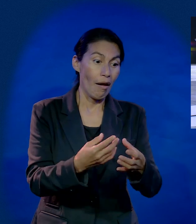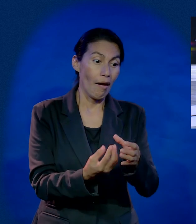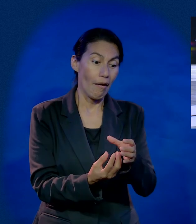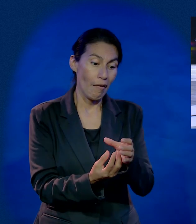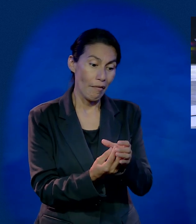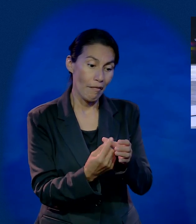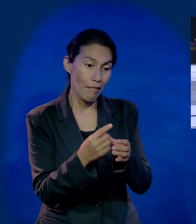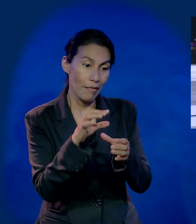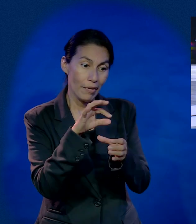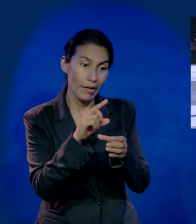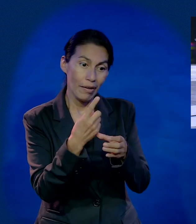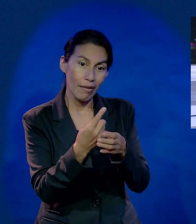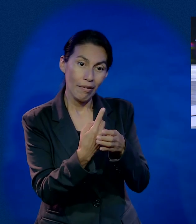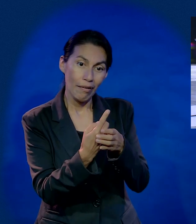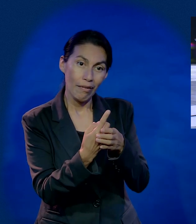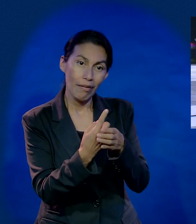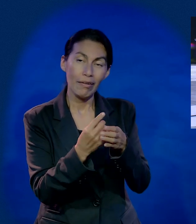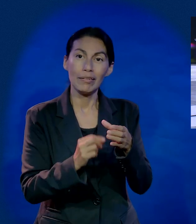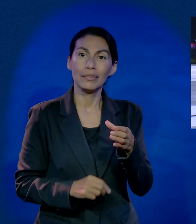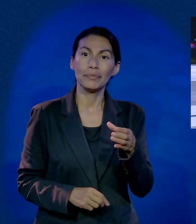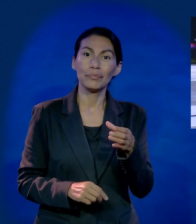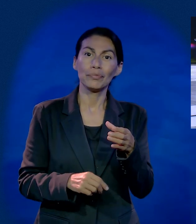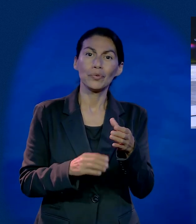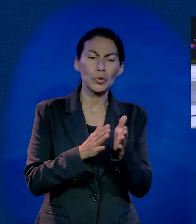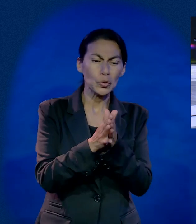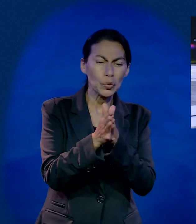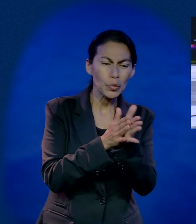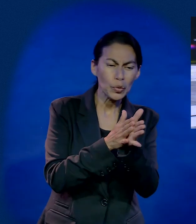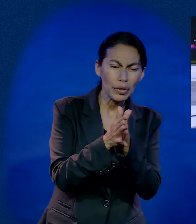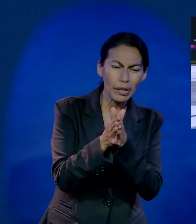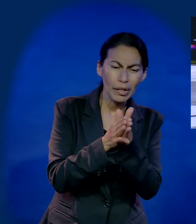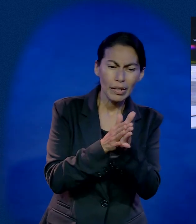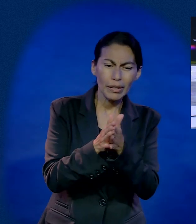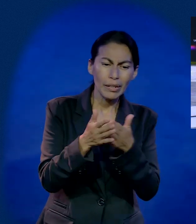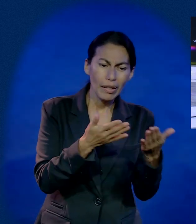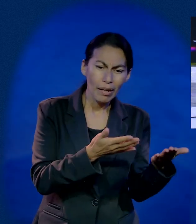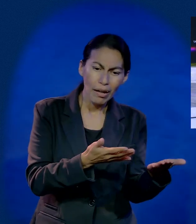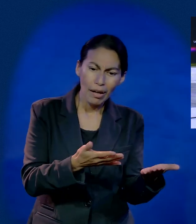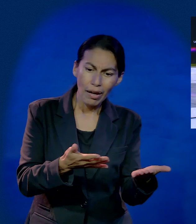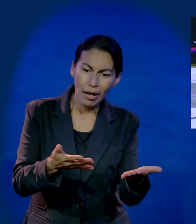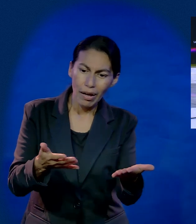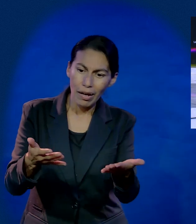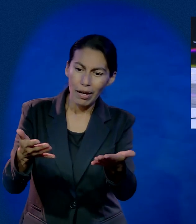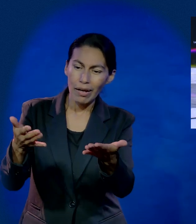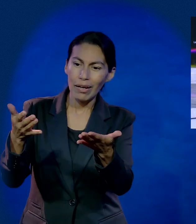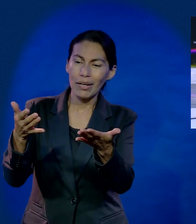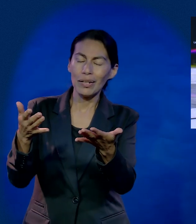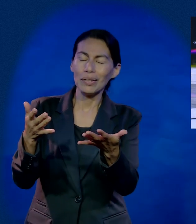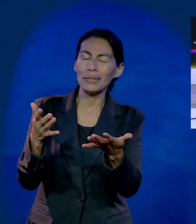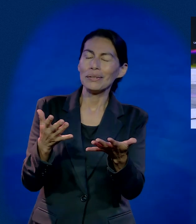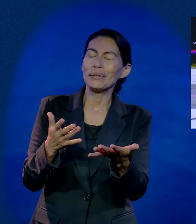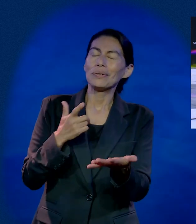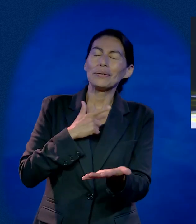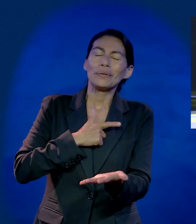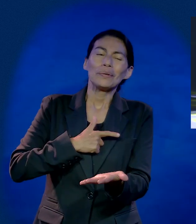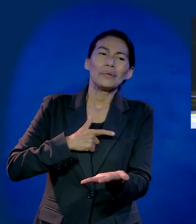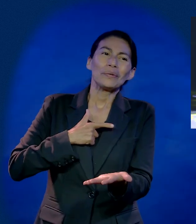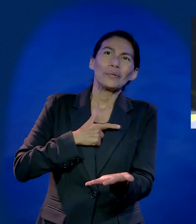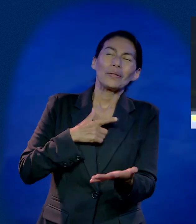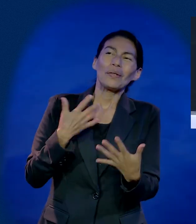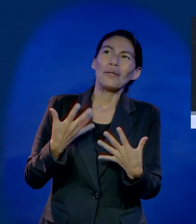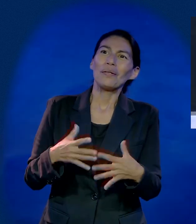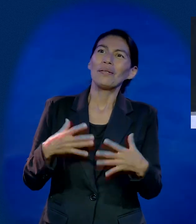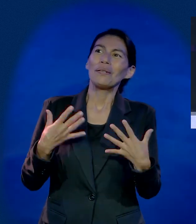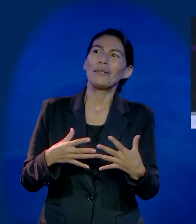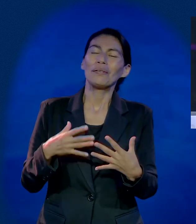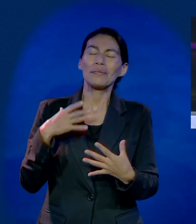velas, corazones y chocolates siguiendo un caminito. Sigue el camino, dulce, amor mío.